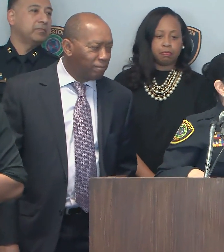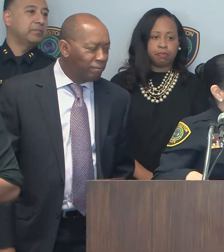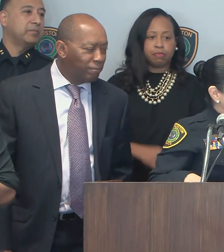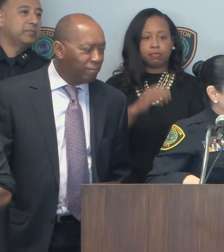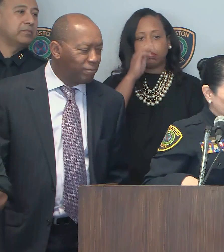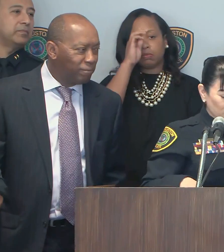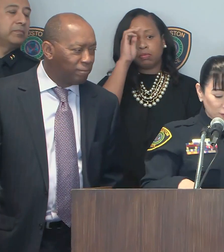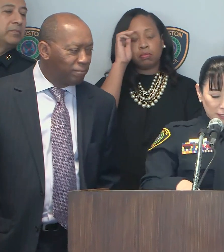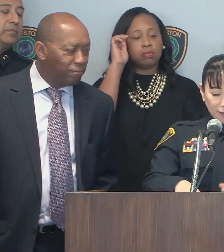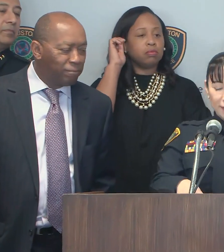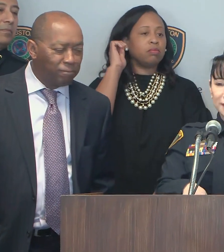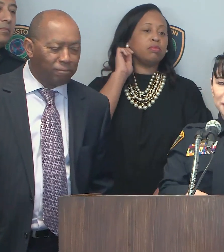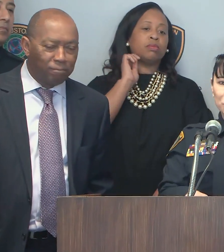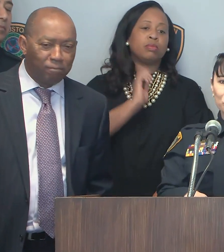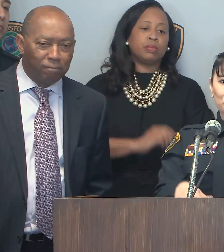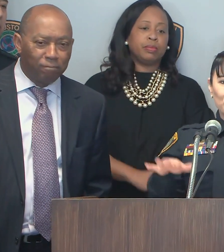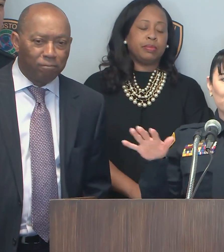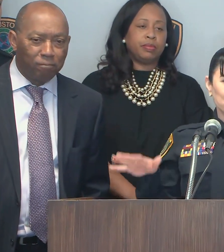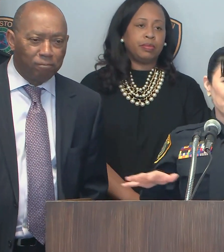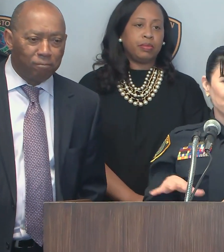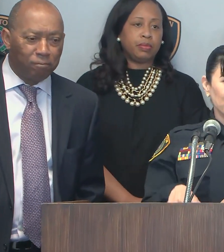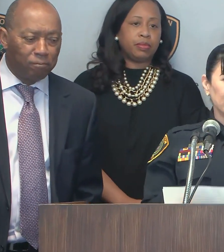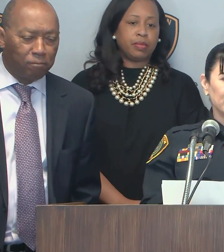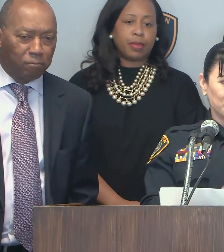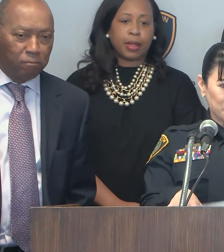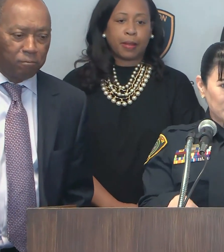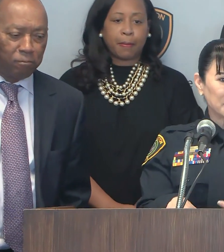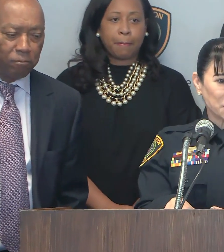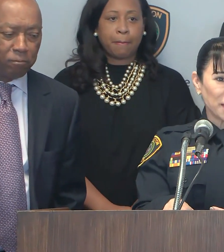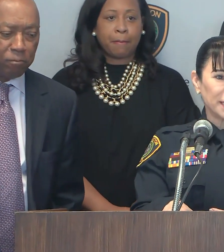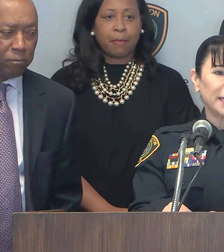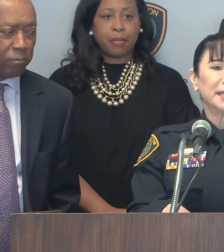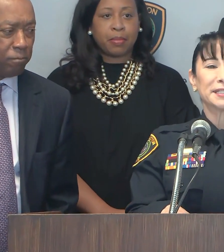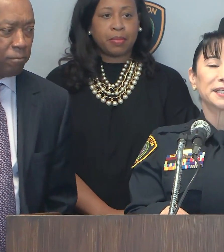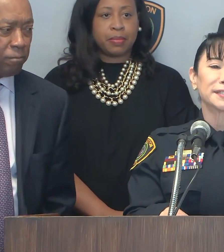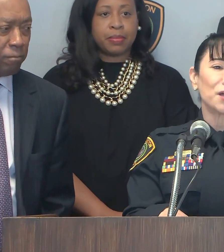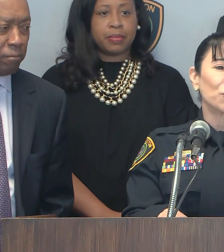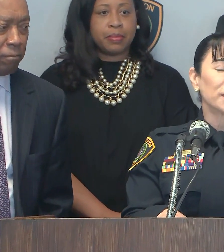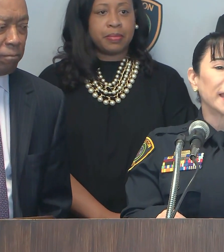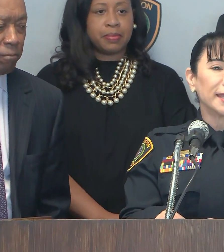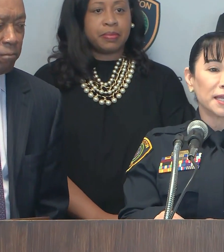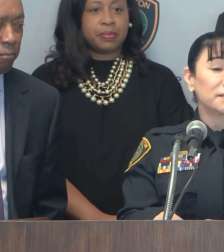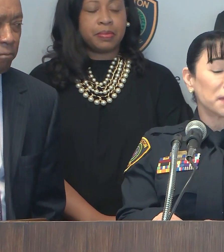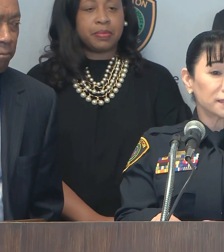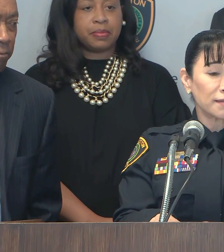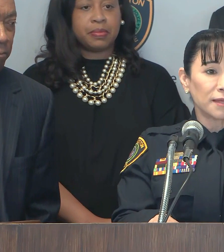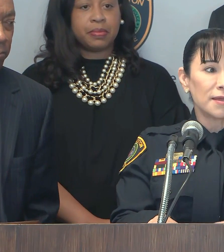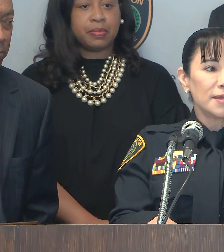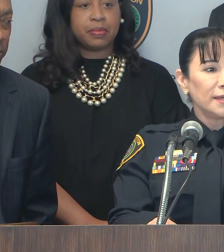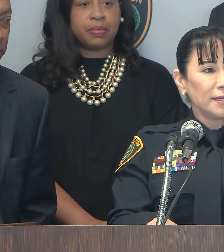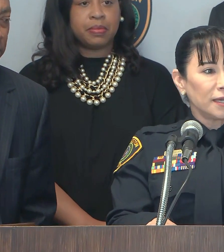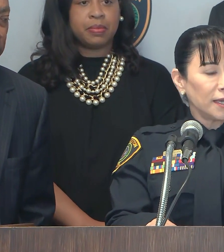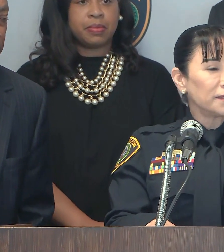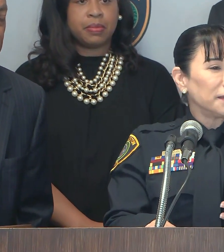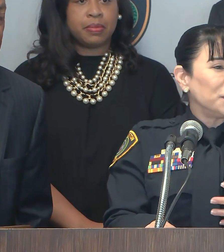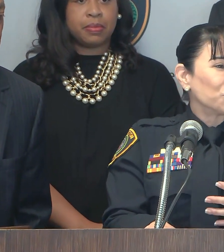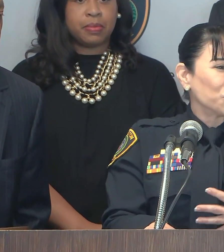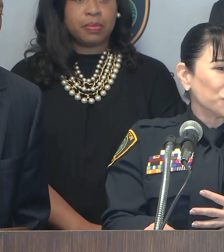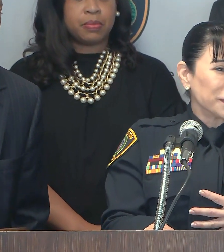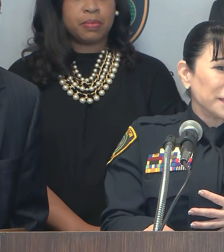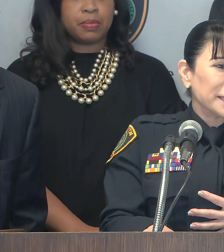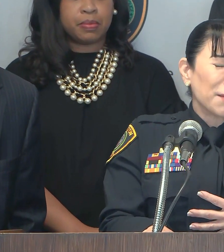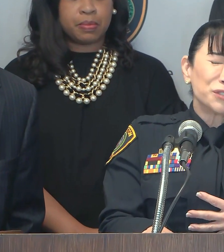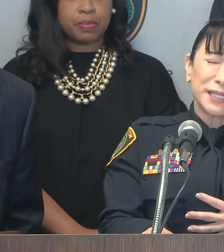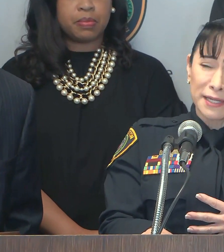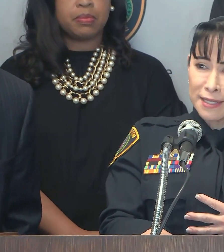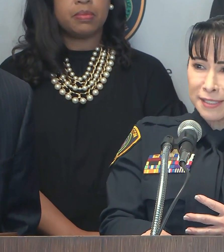de policía, Chief Fenner. Aquí tenemos dos personas que nacieron aquí en ese estado que quieren bastante y